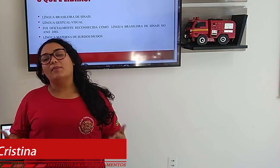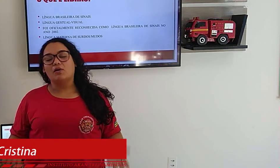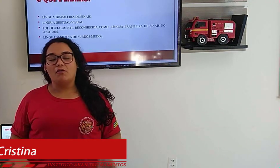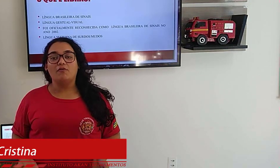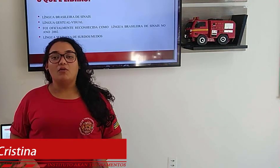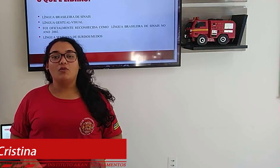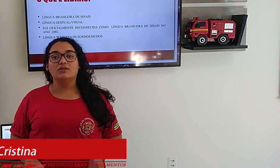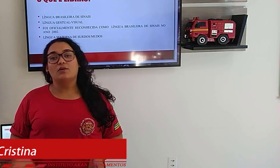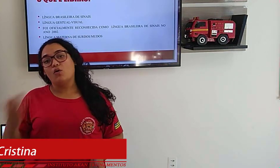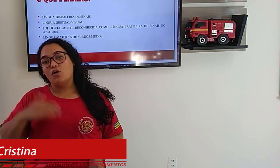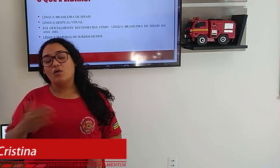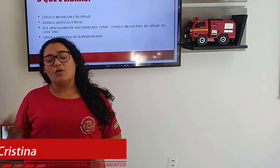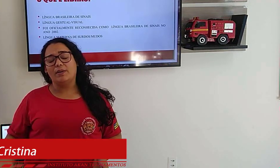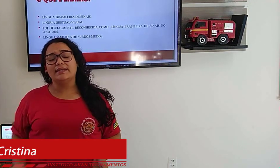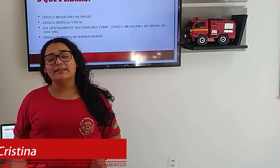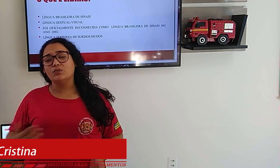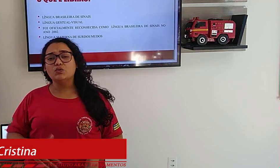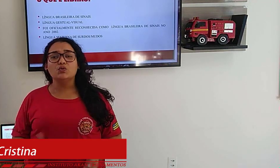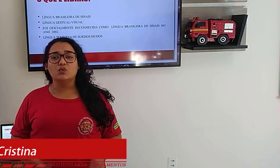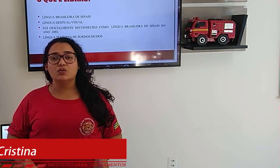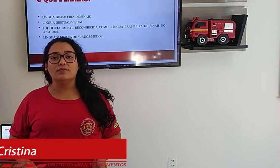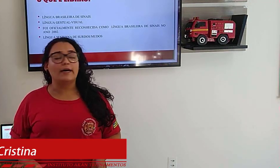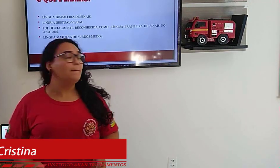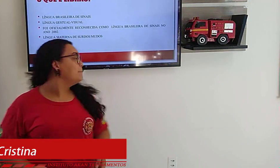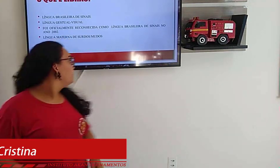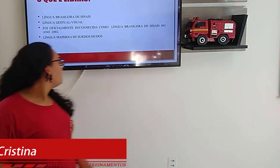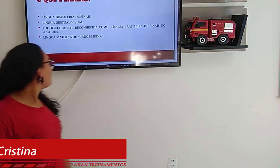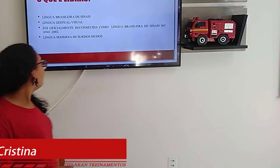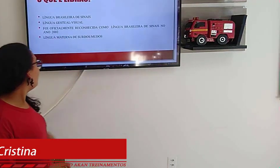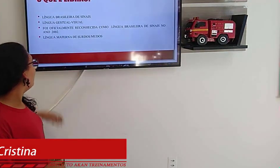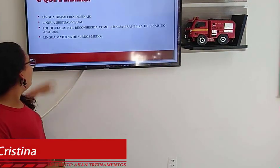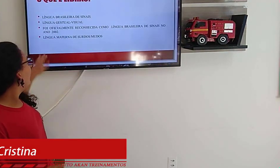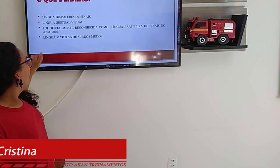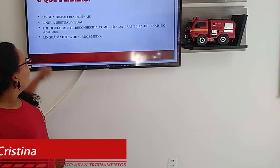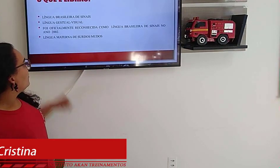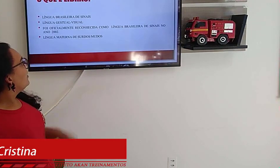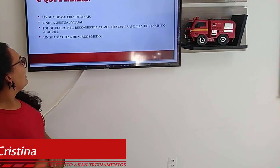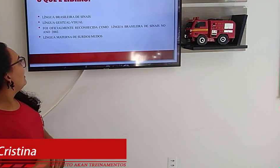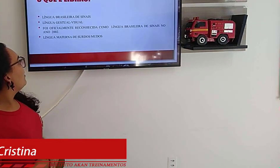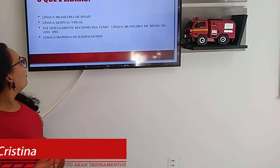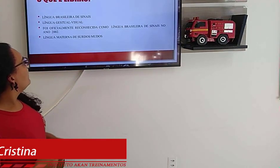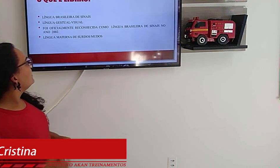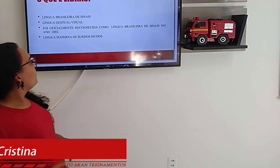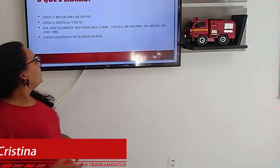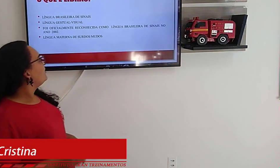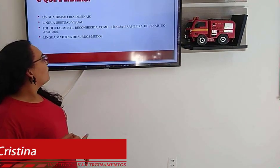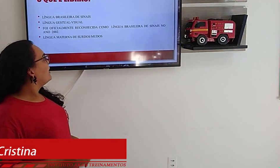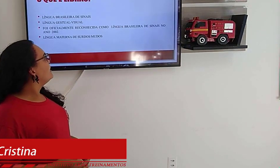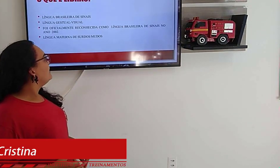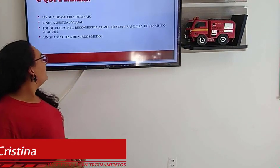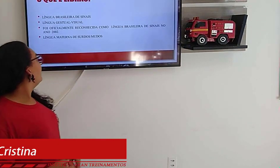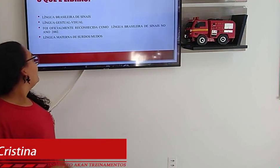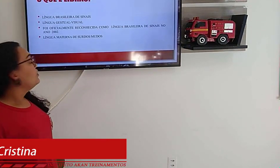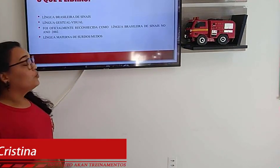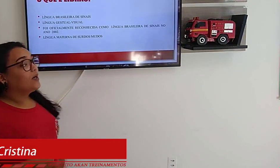Para que ocorra a compreensão do surdo, tá? Foi uma língua oficialmente reconhecida no ano